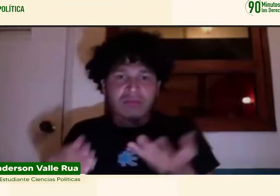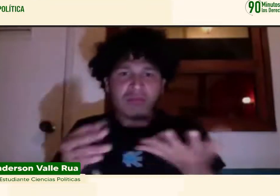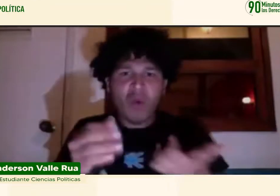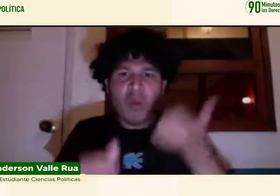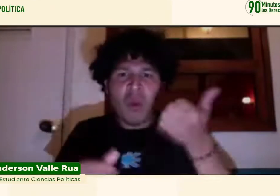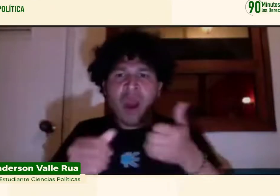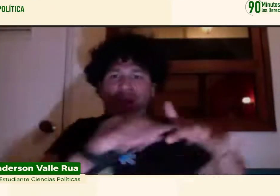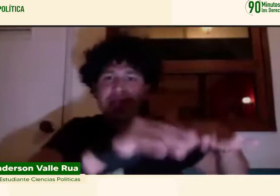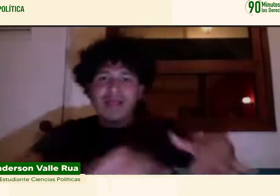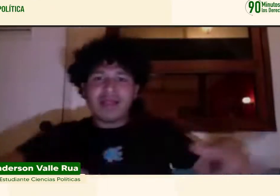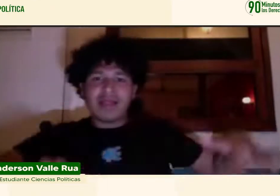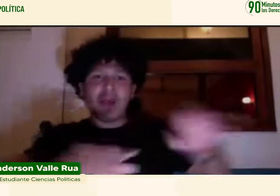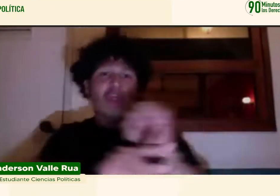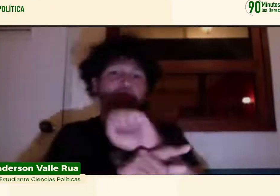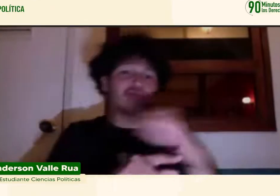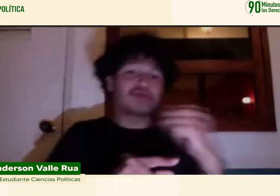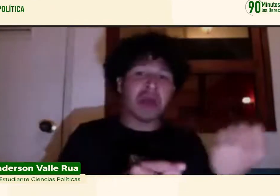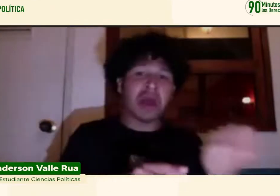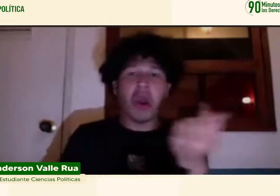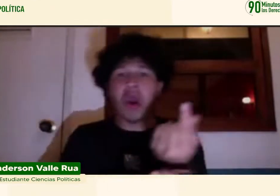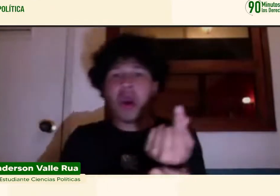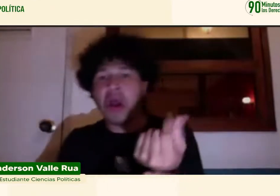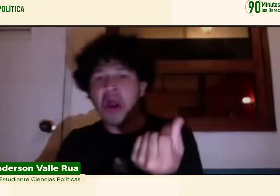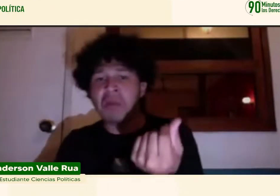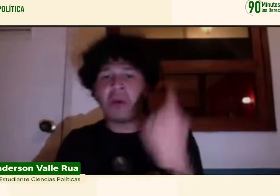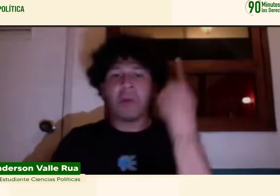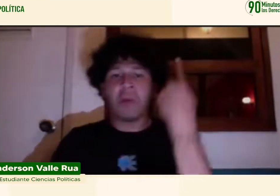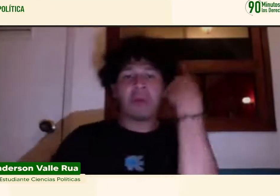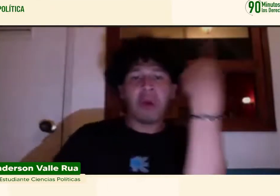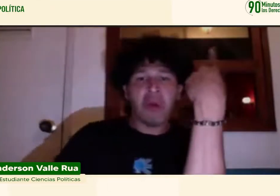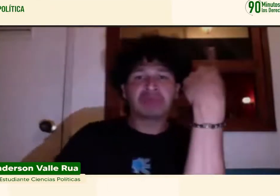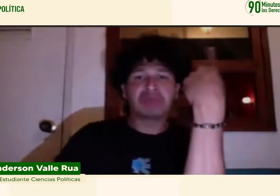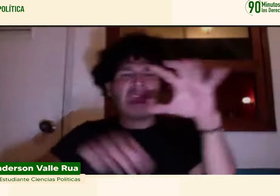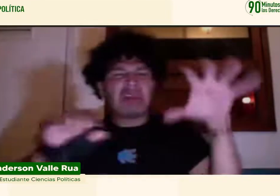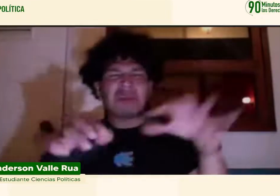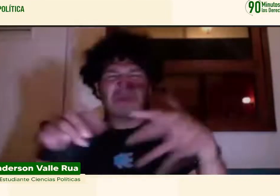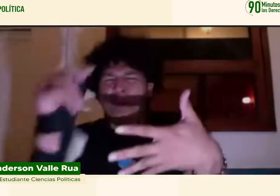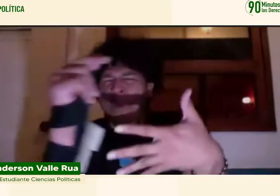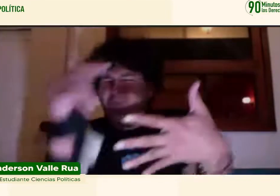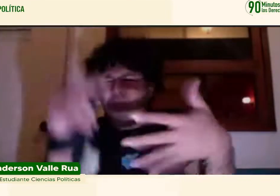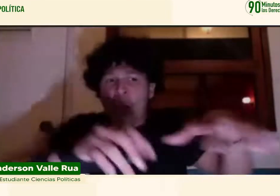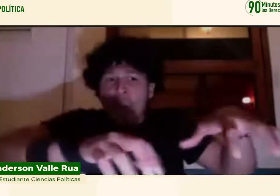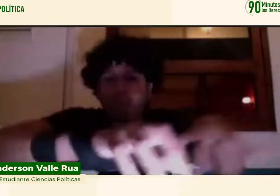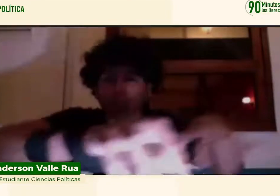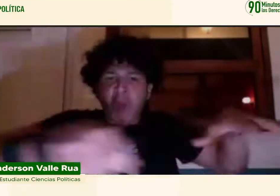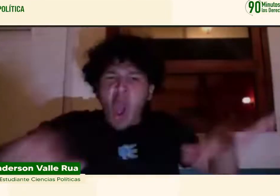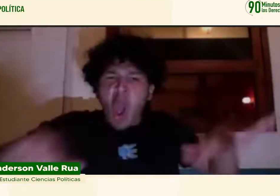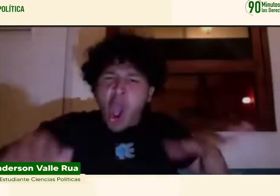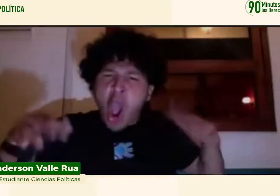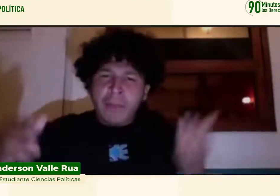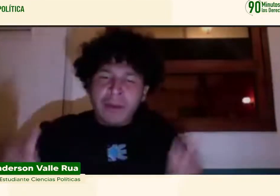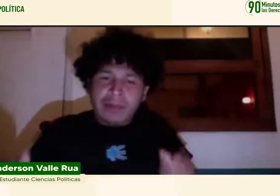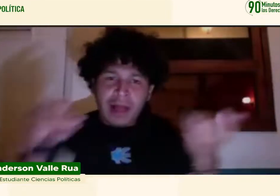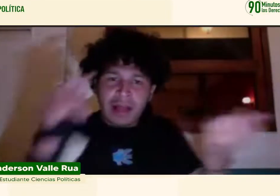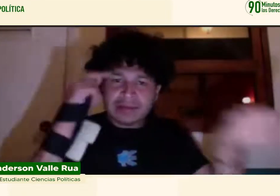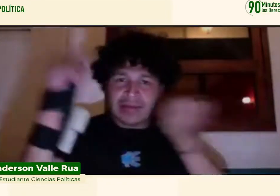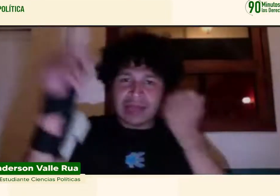tienes una comunidad en específico más y diferentes sectores políticos económicos empiezan también a